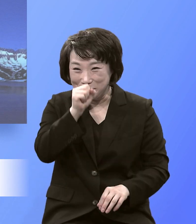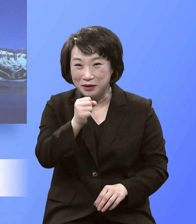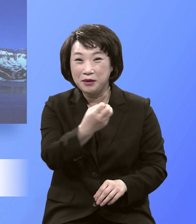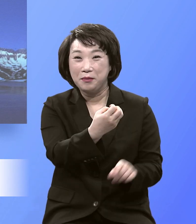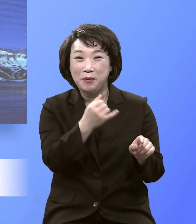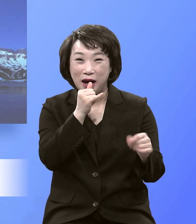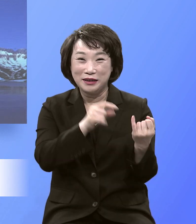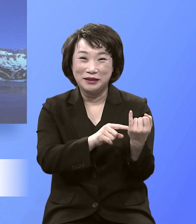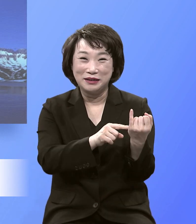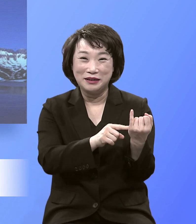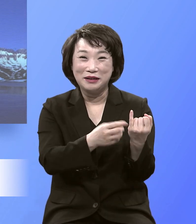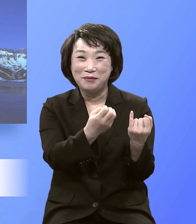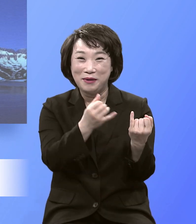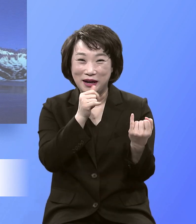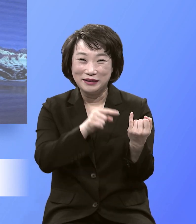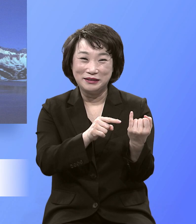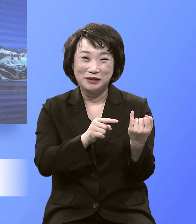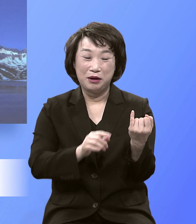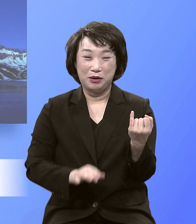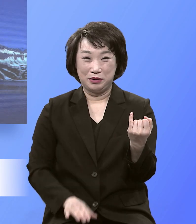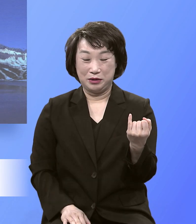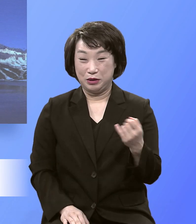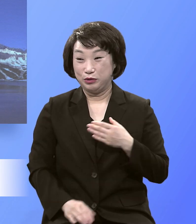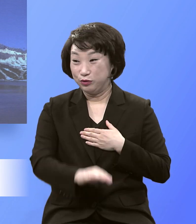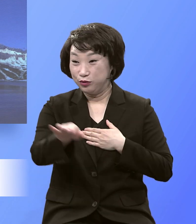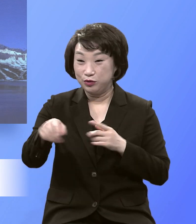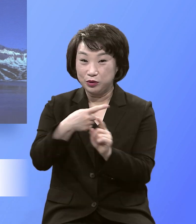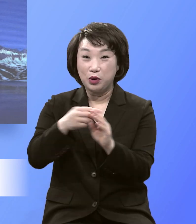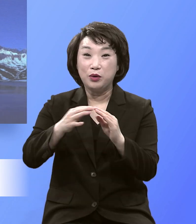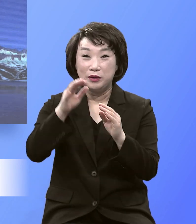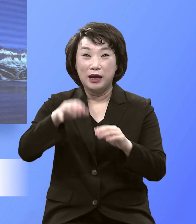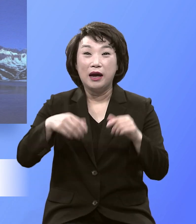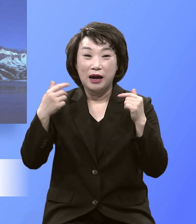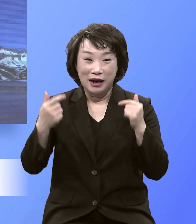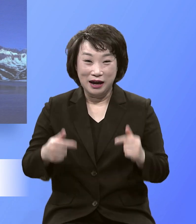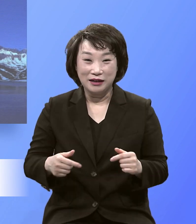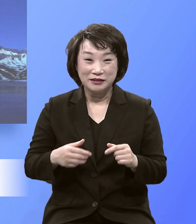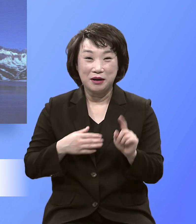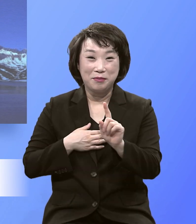좋겠습니다. 그렇게 말을 해. 그래서 우리 교회는 항상 그러거든.